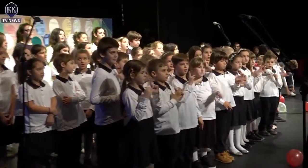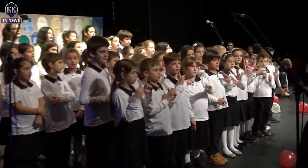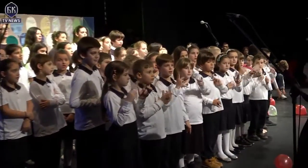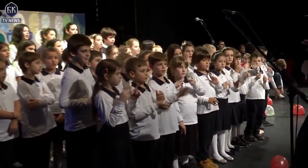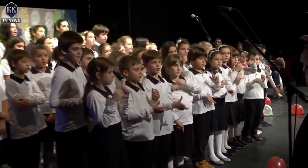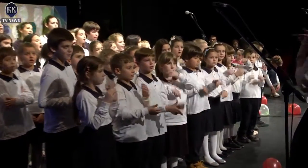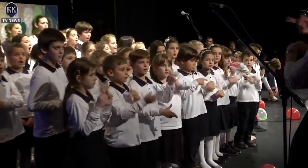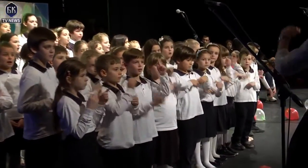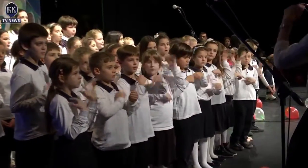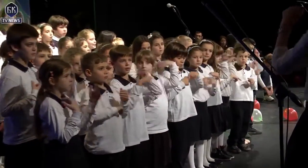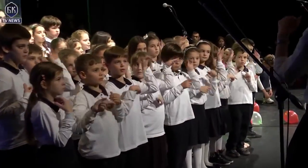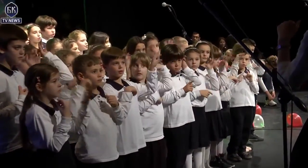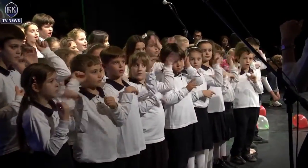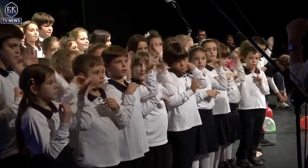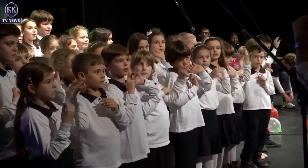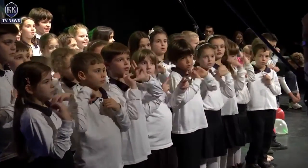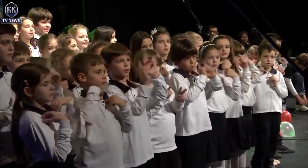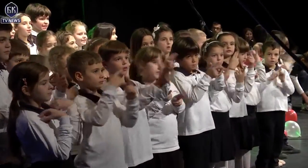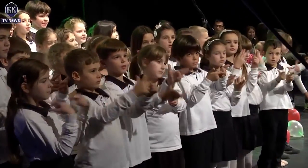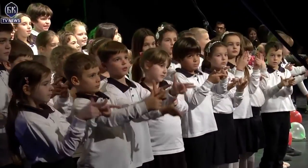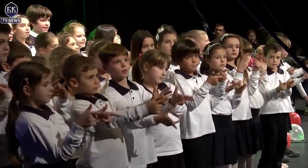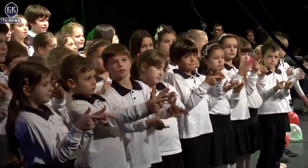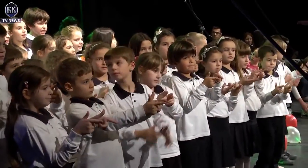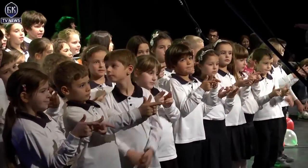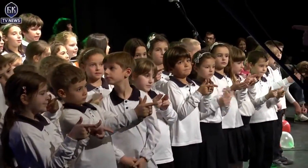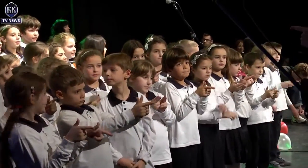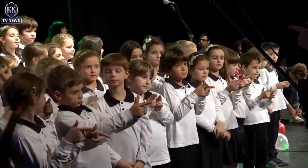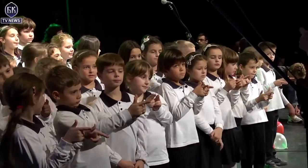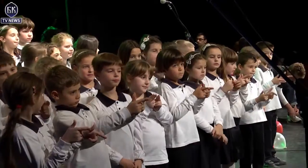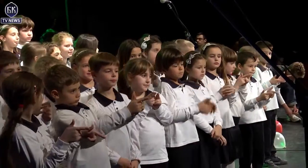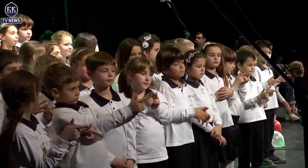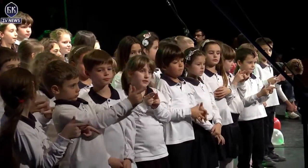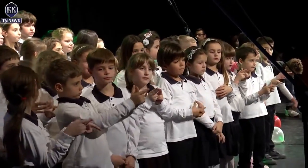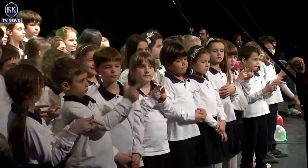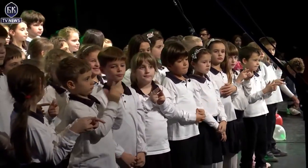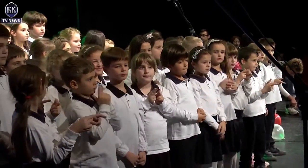pod nazivom Ne rugaj se, koju su otpevali uz korišćenje znakovnog jezika.